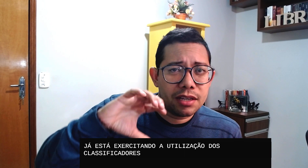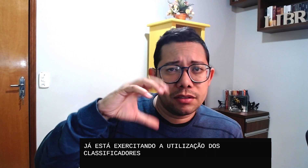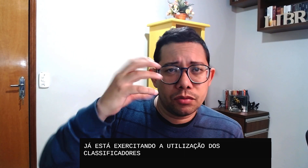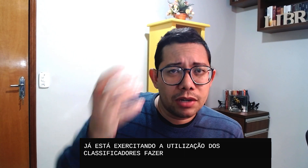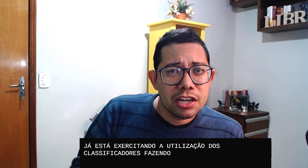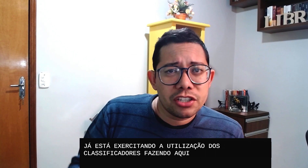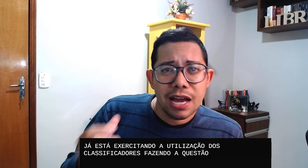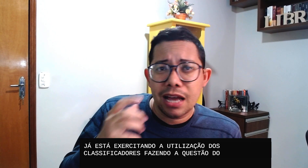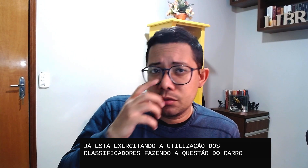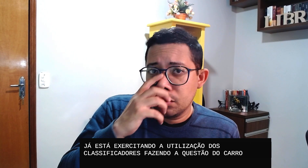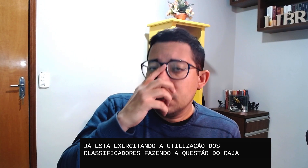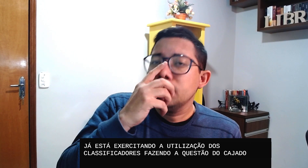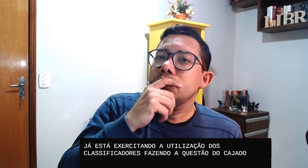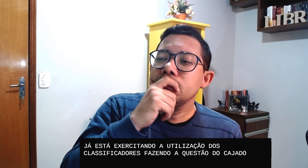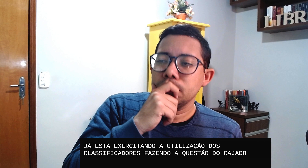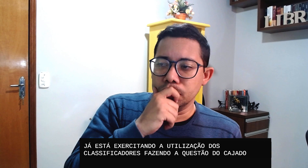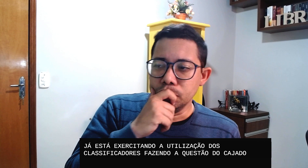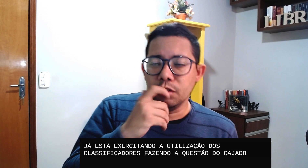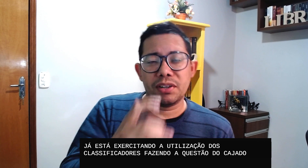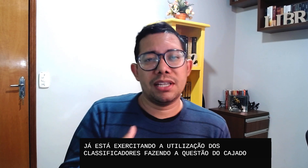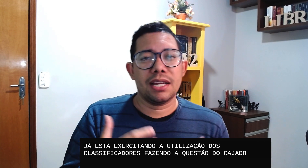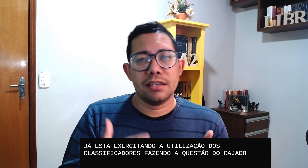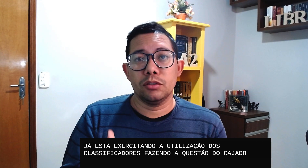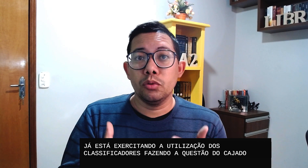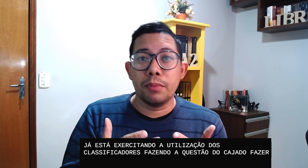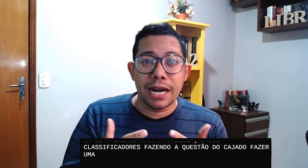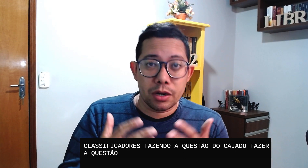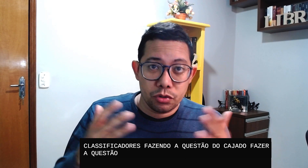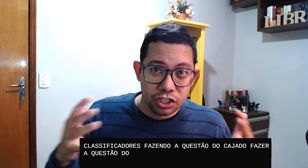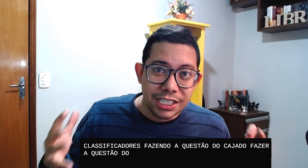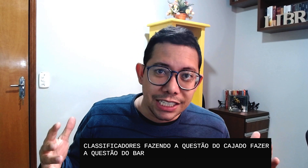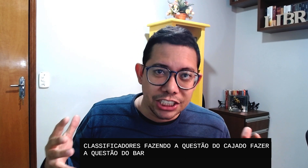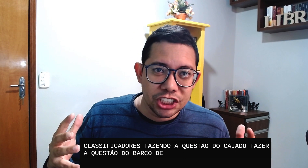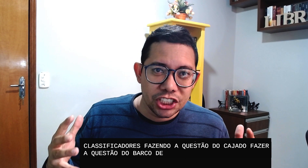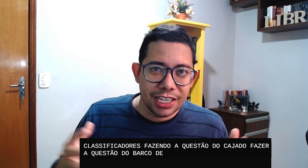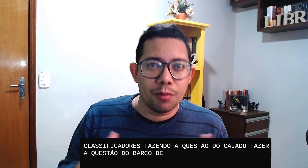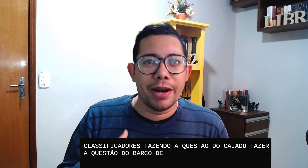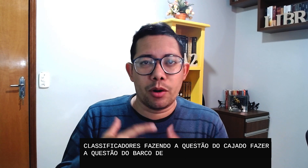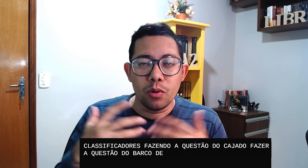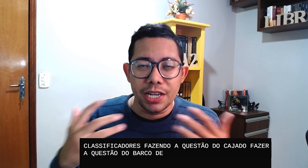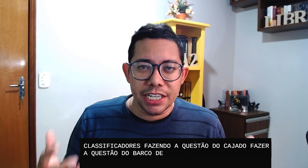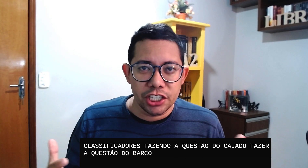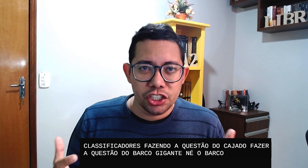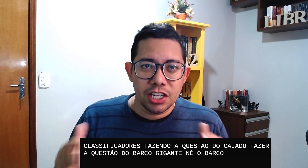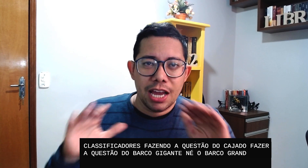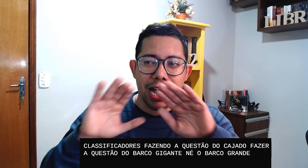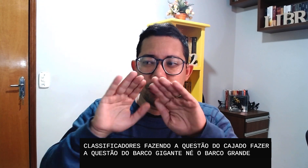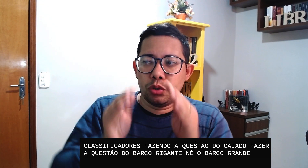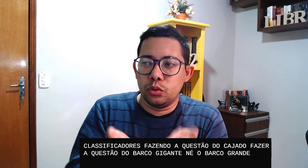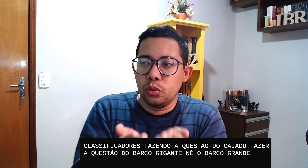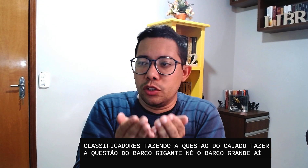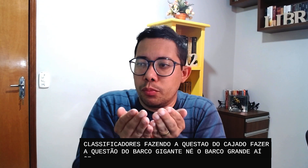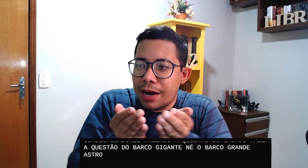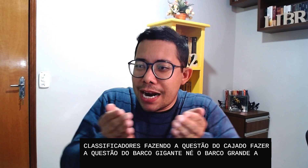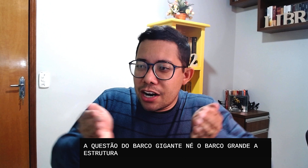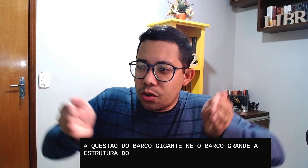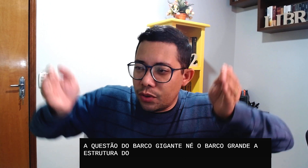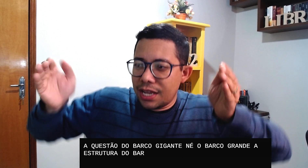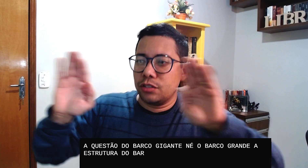questão do cajado, fazendo a questão do barco gigante, né, o barco grande, a estrutura do barco, né, a